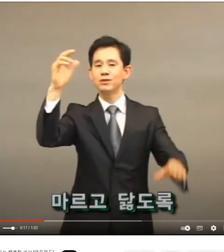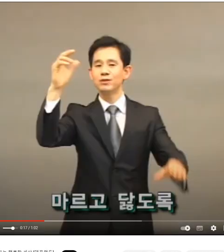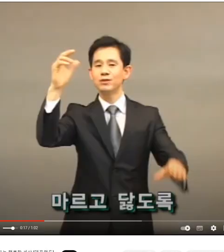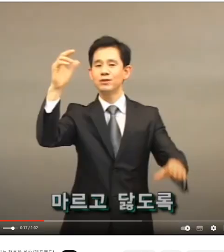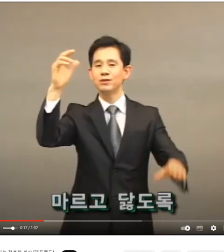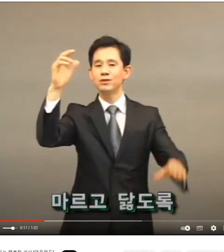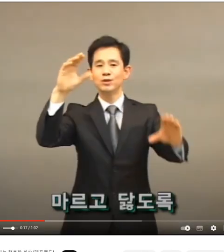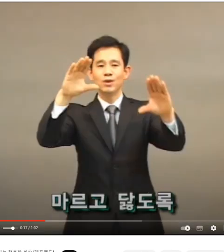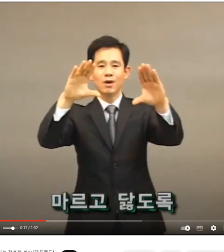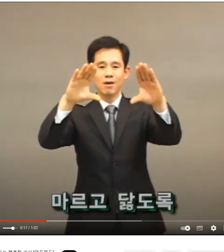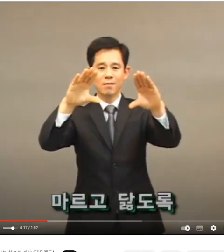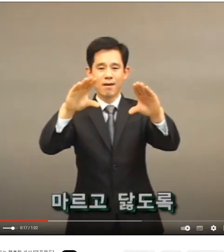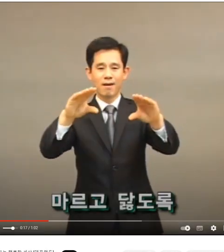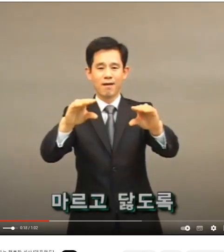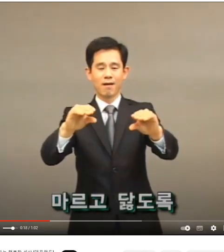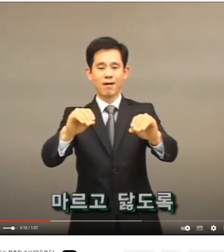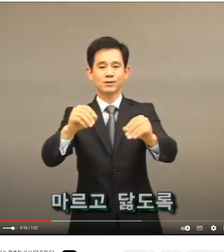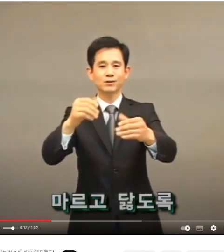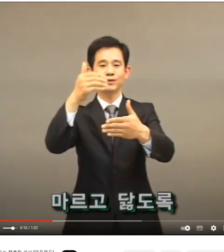기억나시죠?